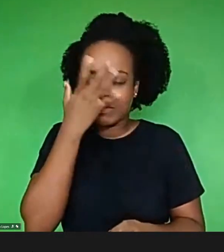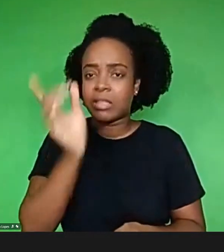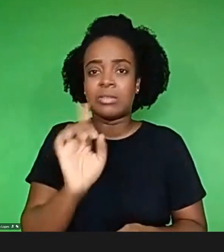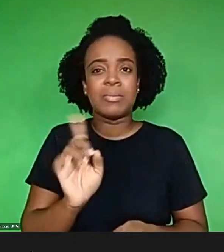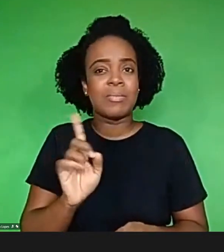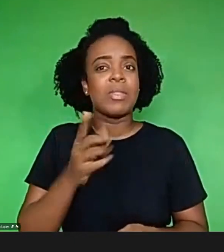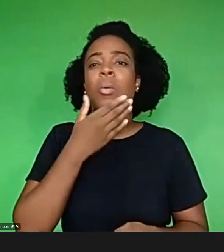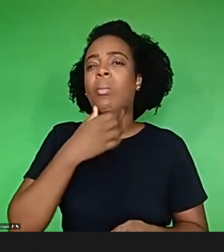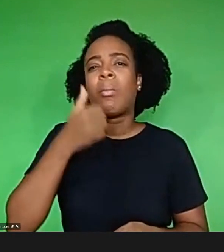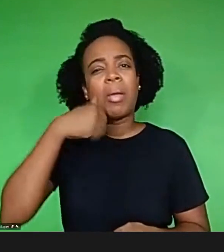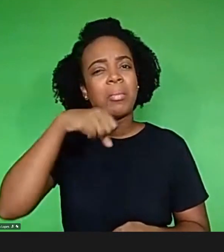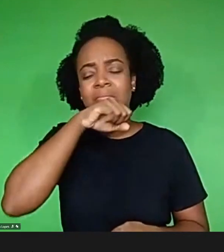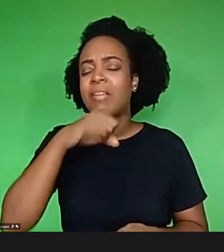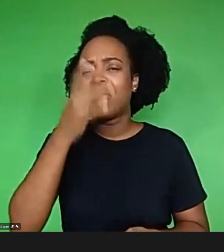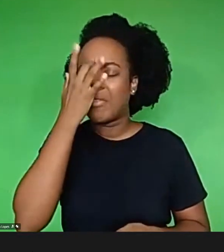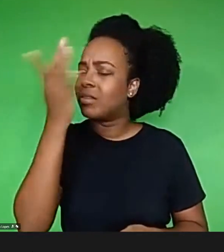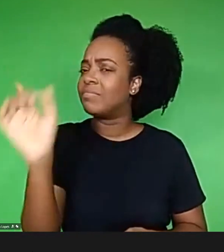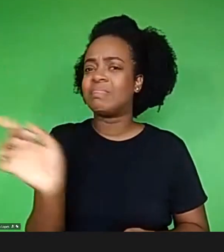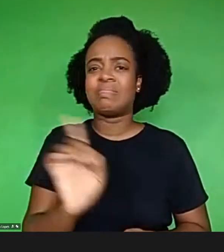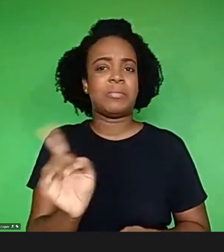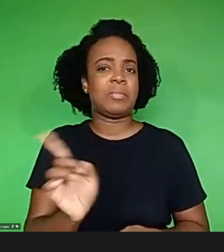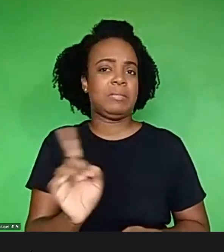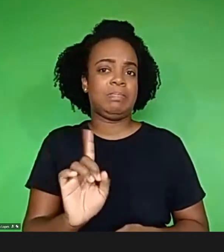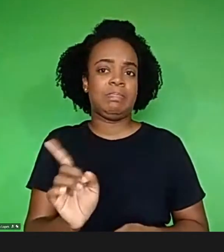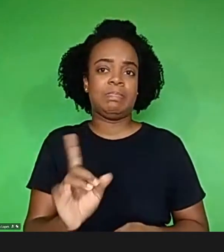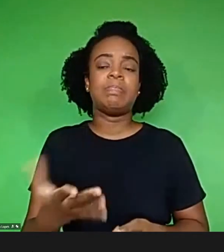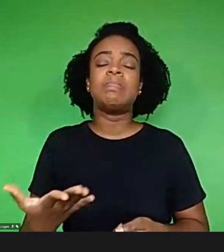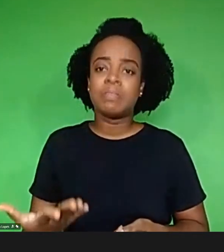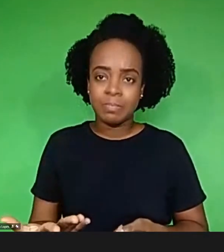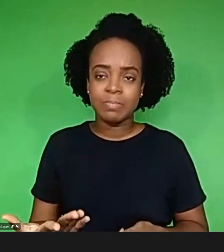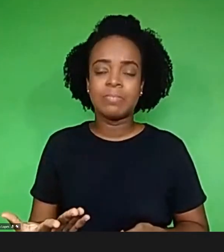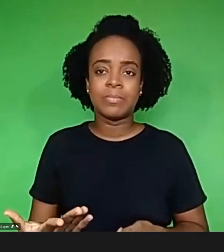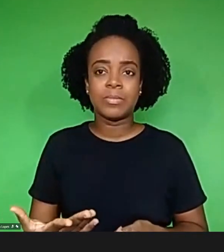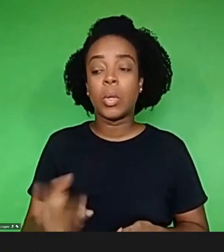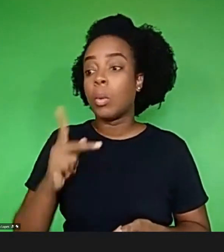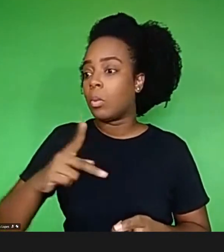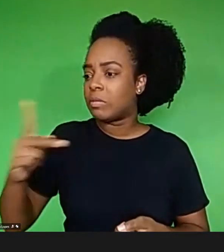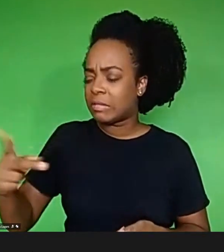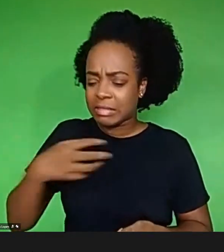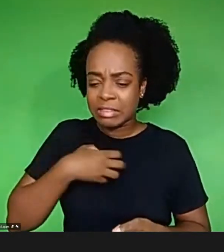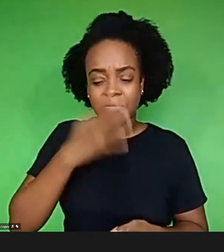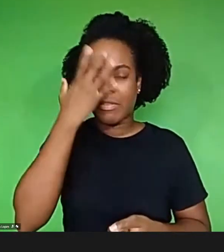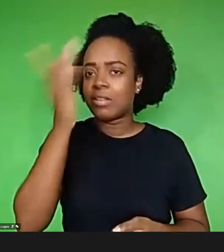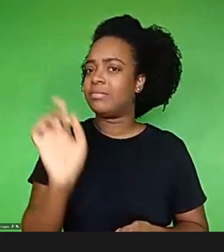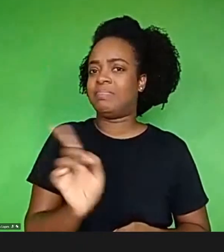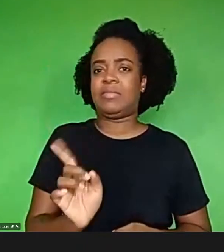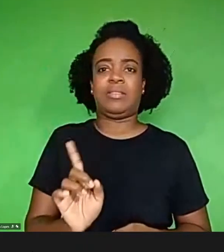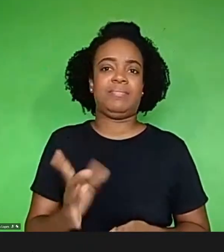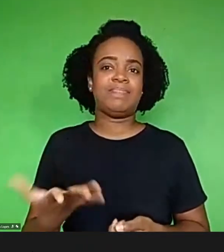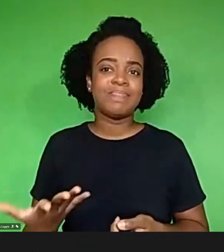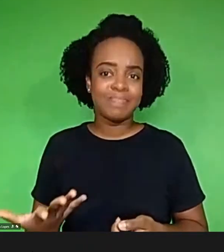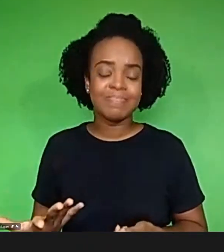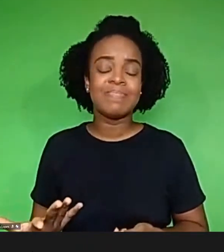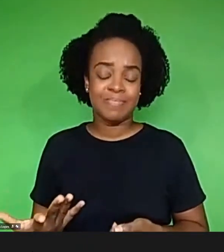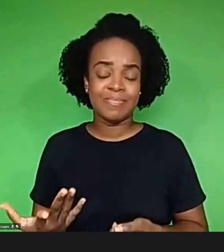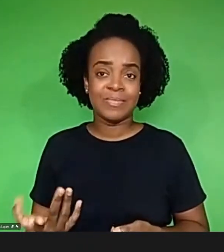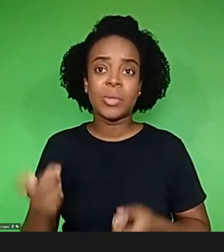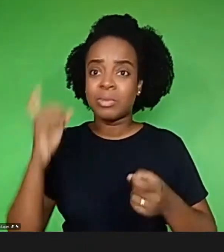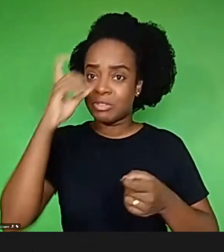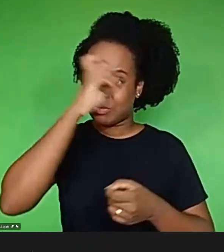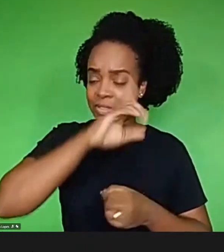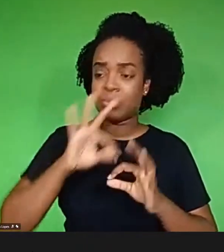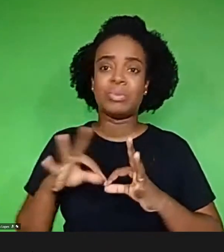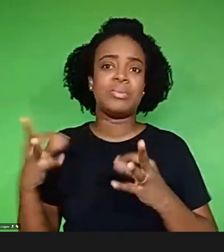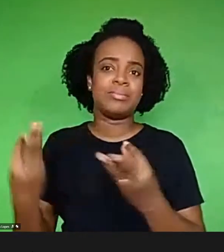fácil para os professores. É um desafio, a gente tem que fazer essas atividades da